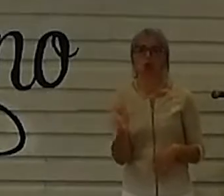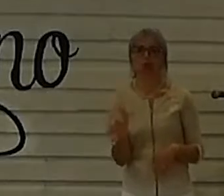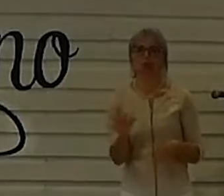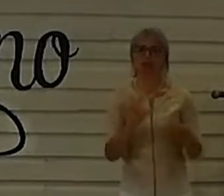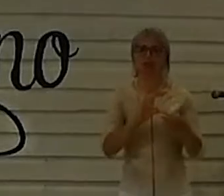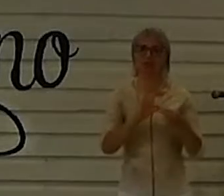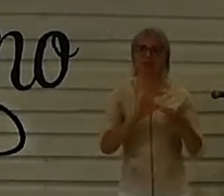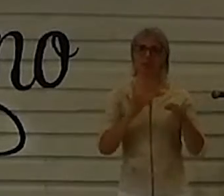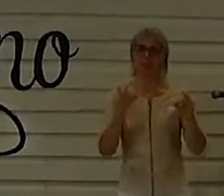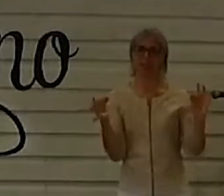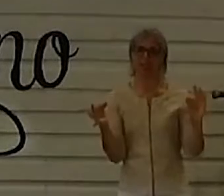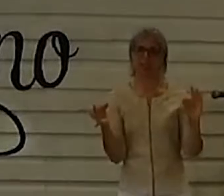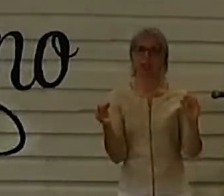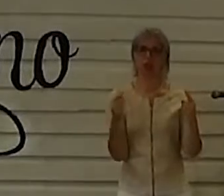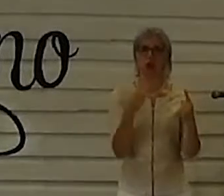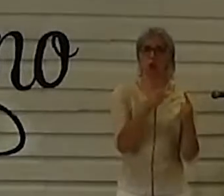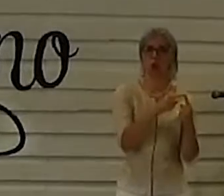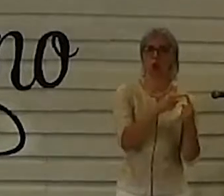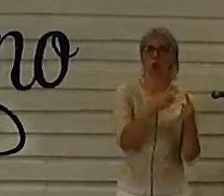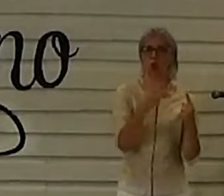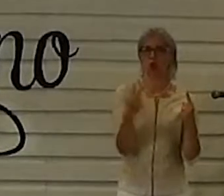versetto 1 e 2.